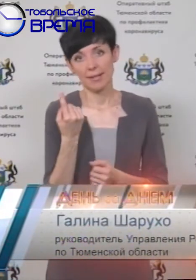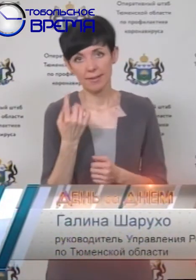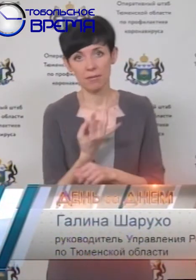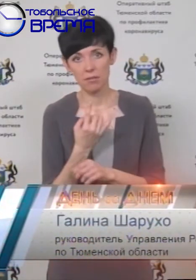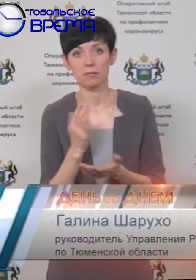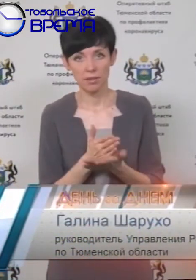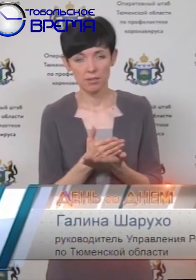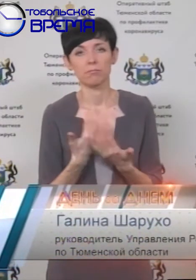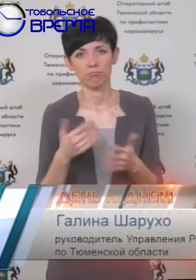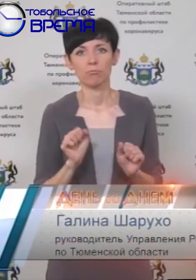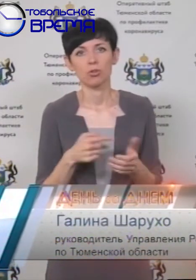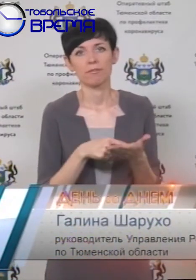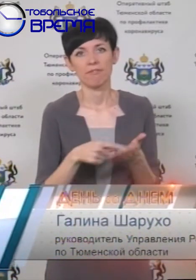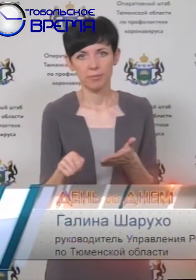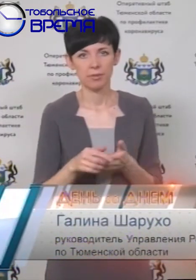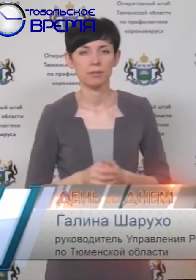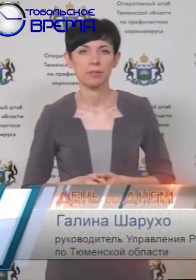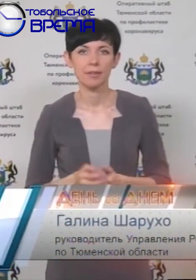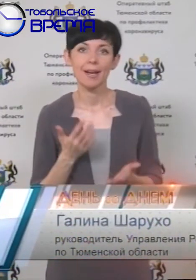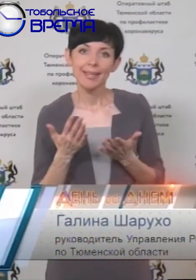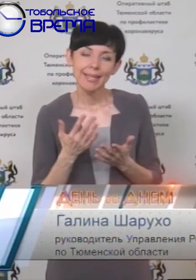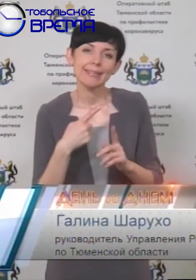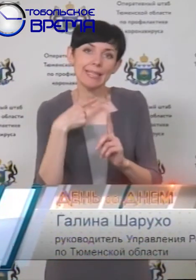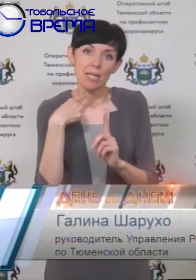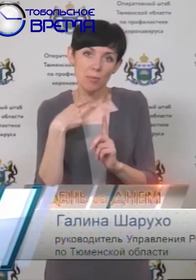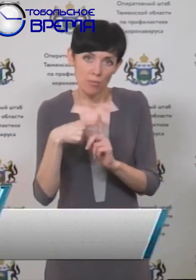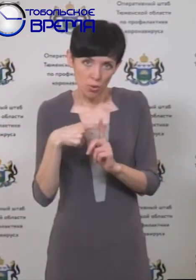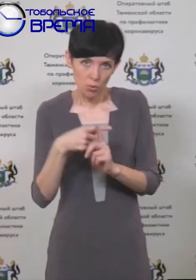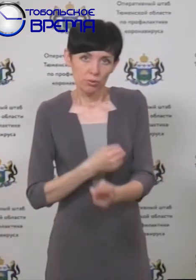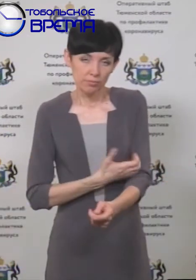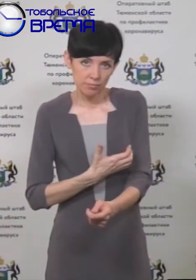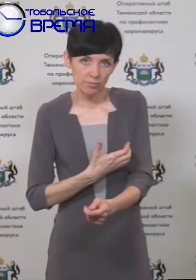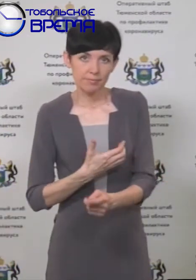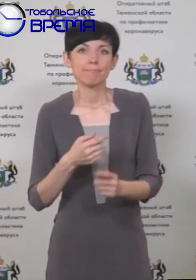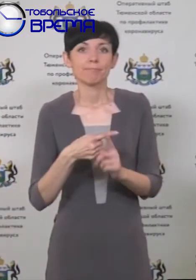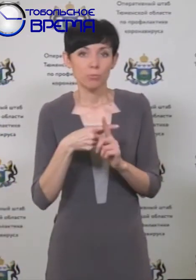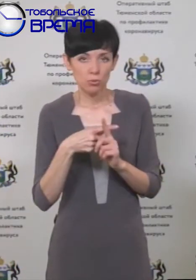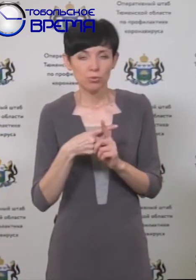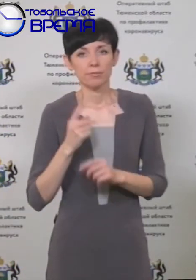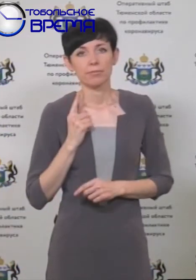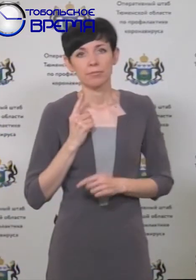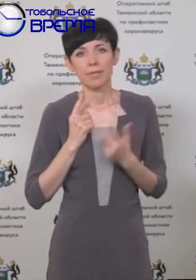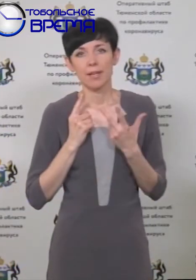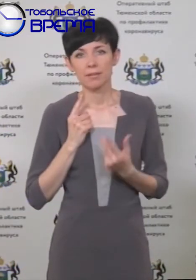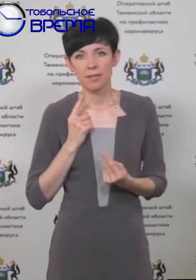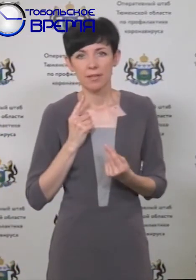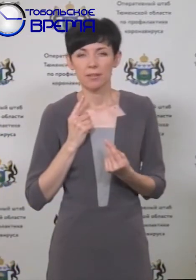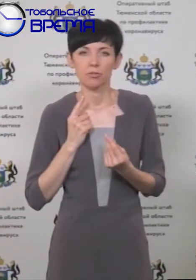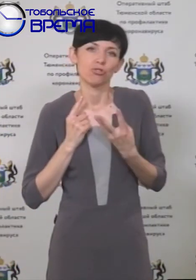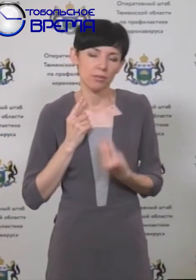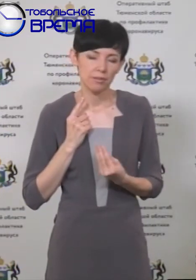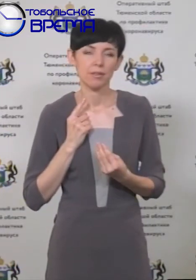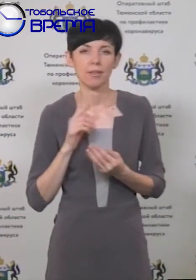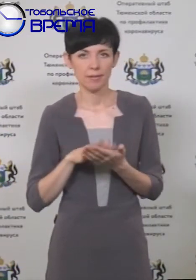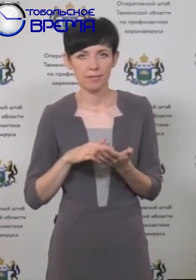положительного результата следующее обследование может быть не раньше, чем через 3 календарных дня. Выписка